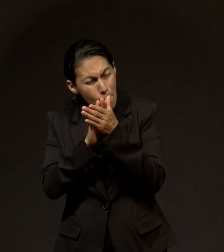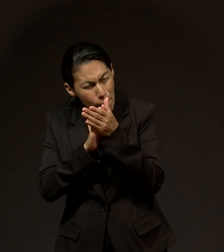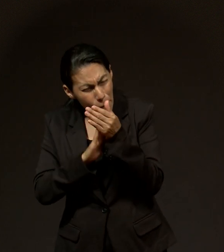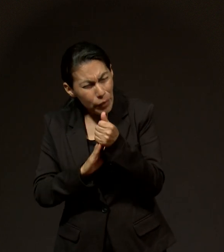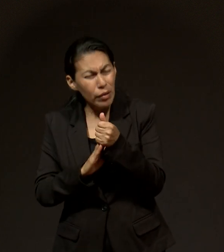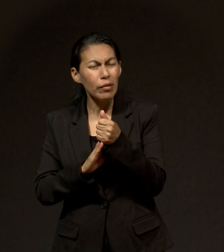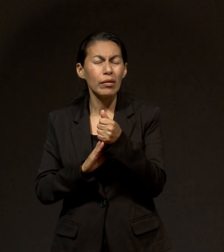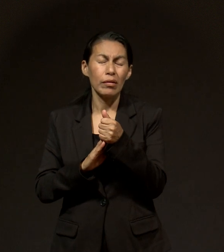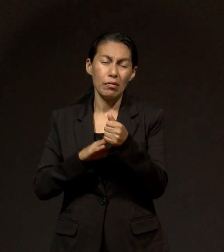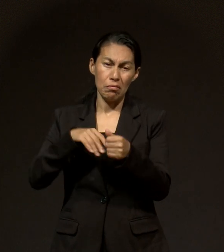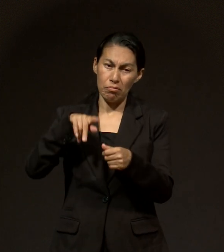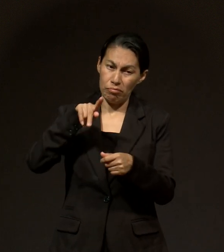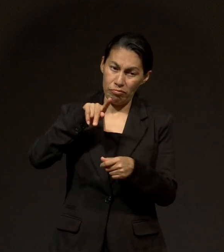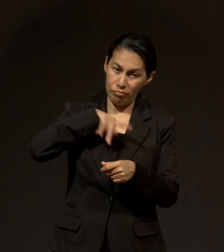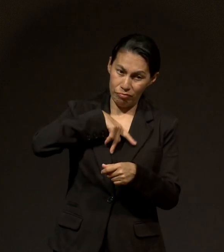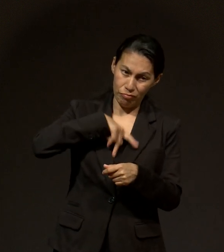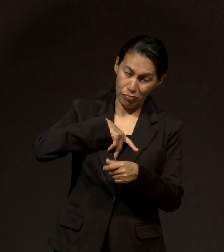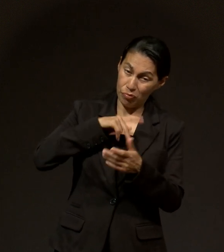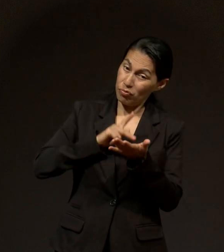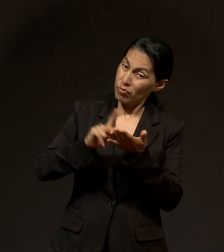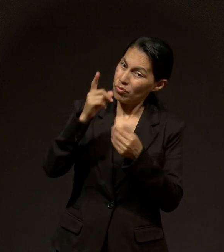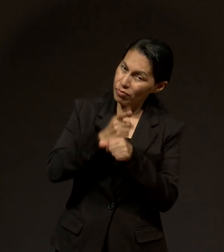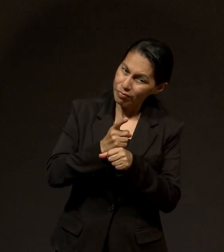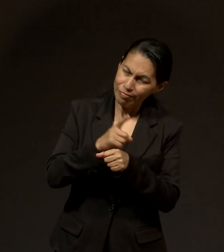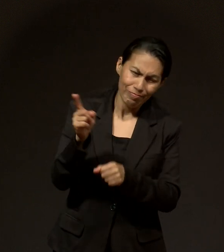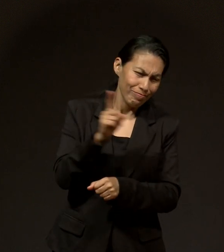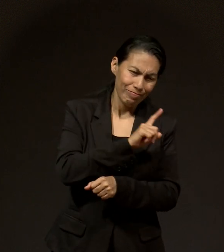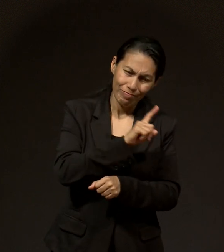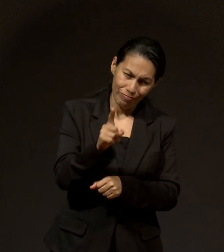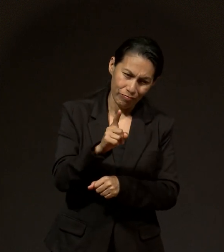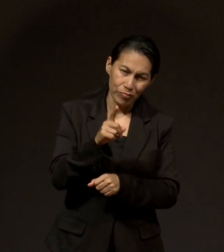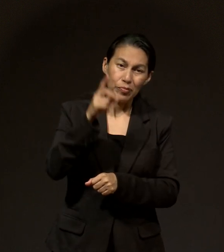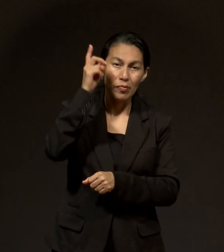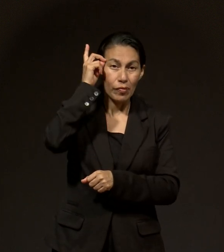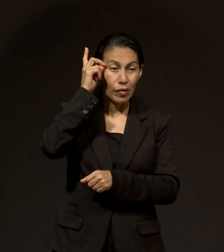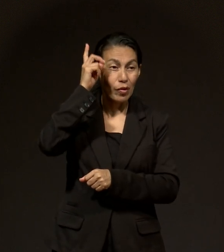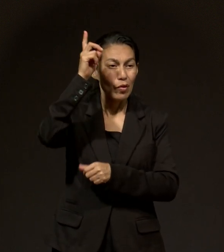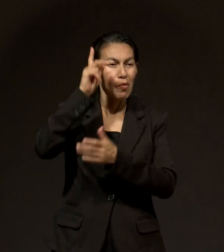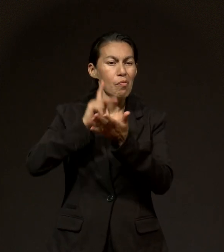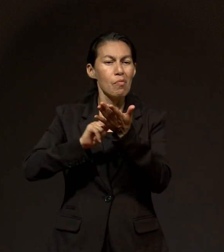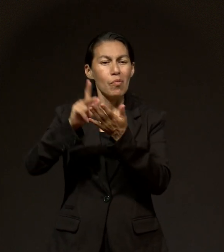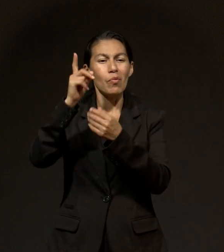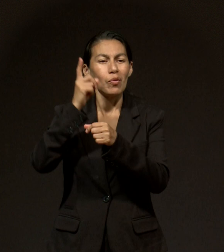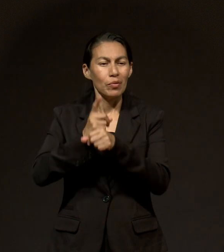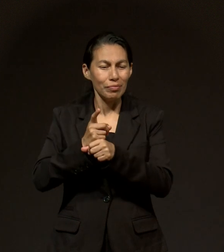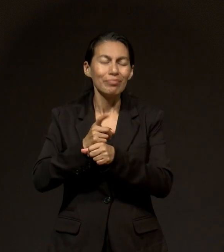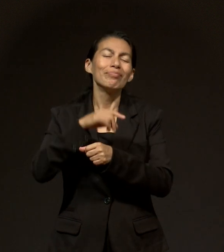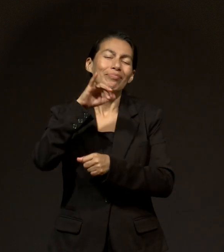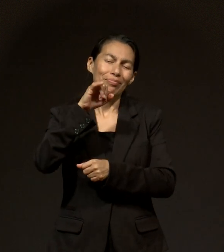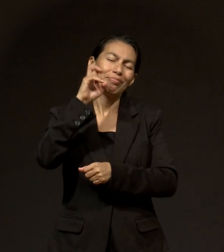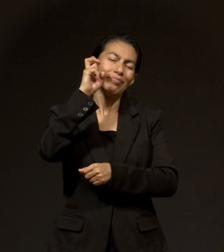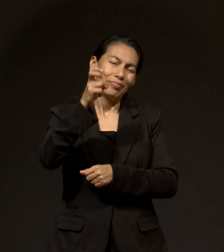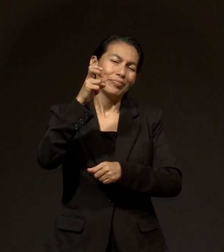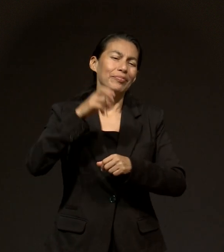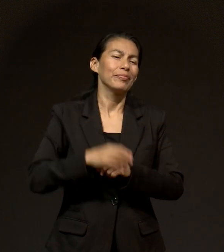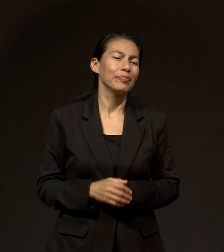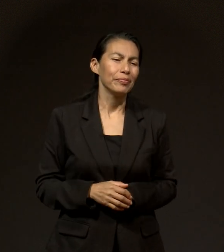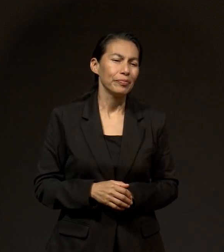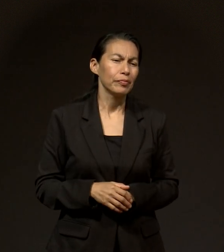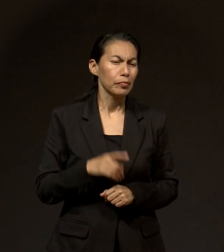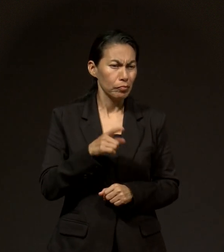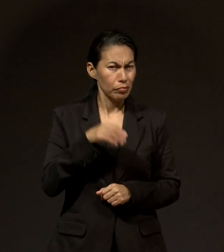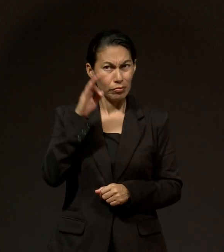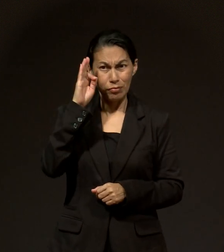voluntario a la voluntad de Dios. Esa actitud de querer hacer la